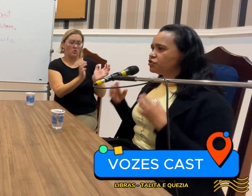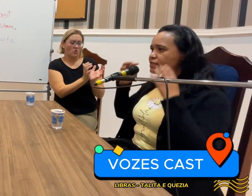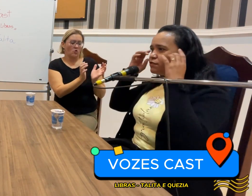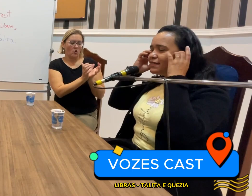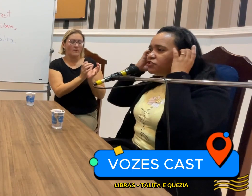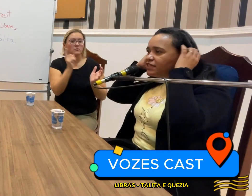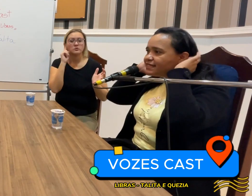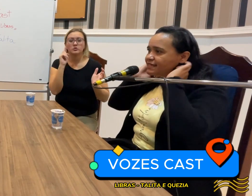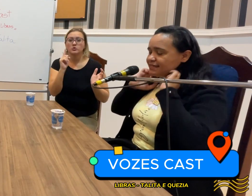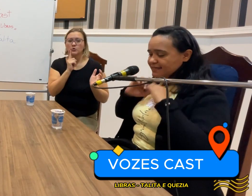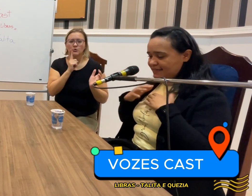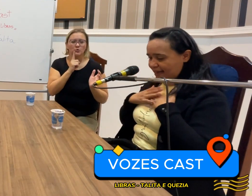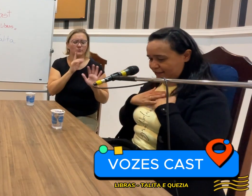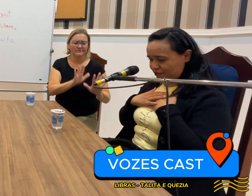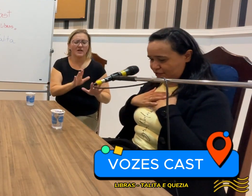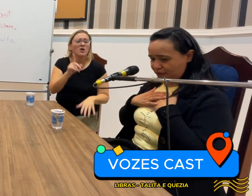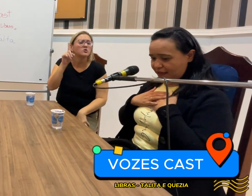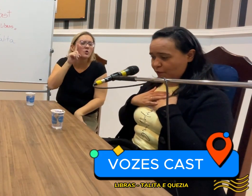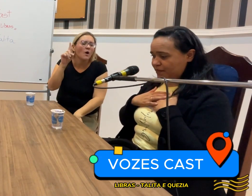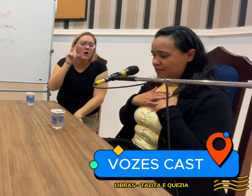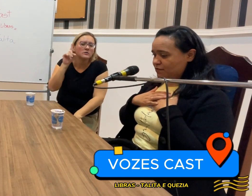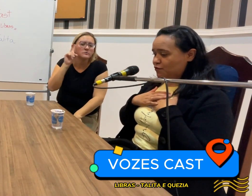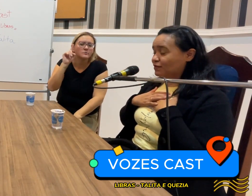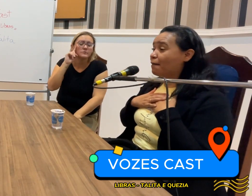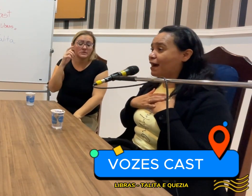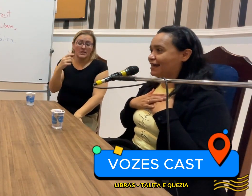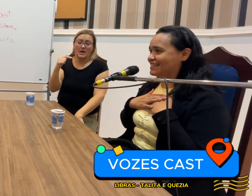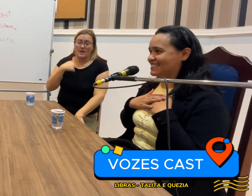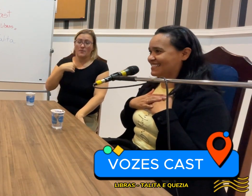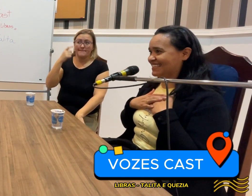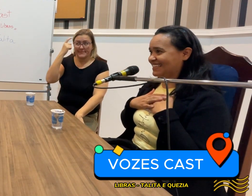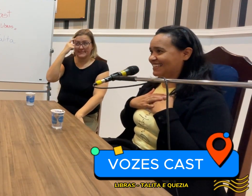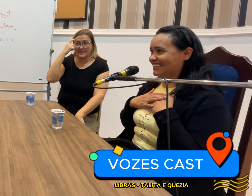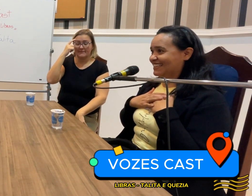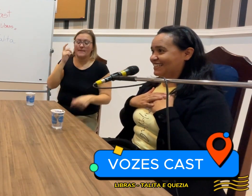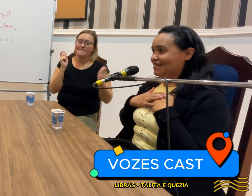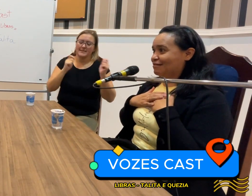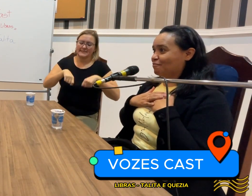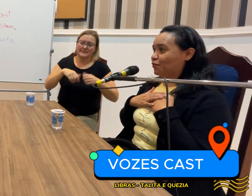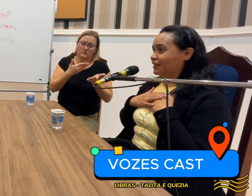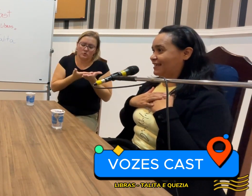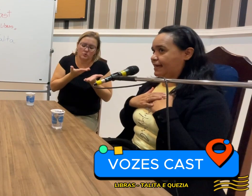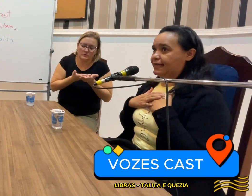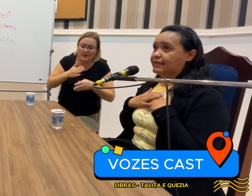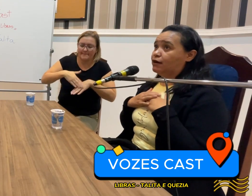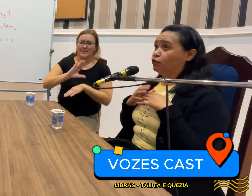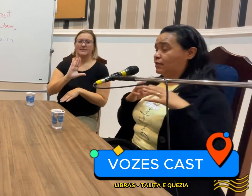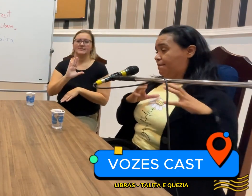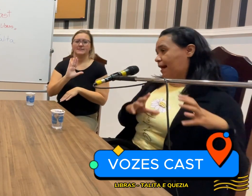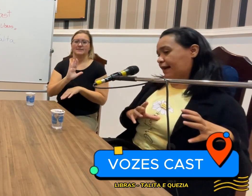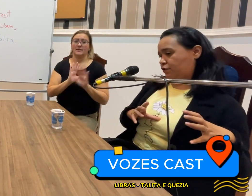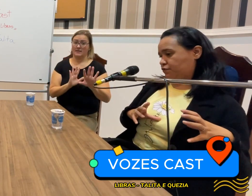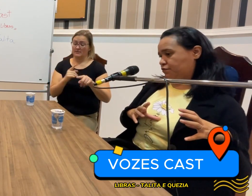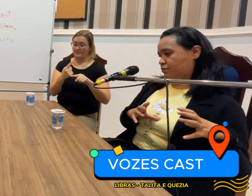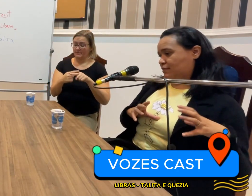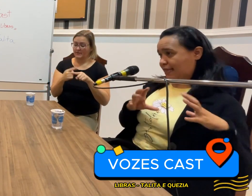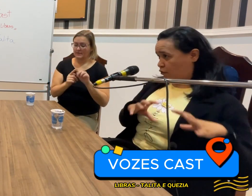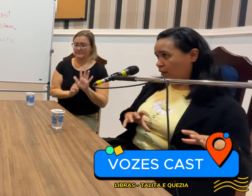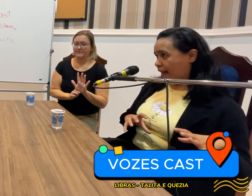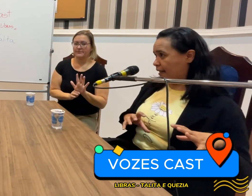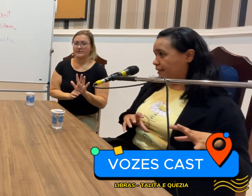todos os dias eu sentia essa necessidade. Eu preciso estudar mais. Entendi. Porque o